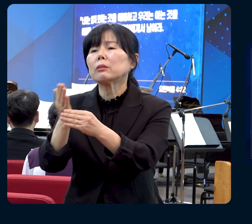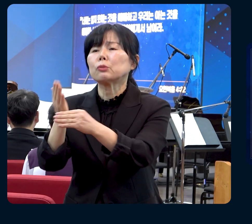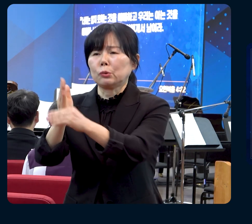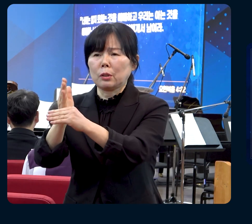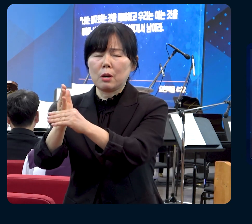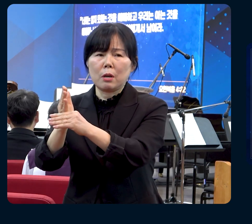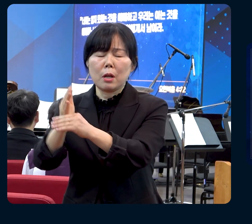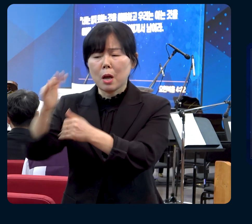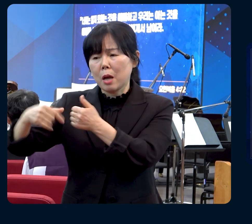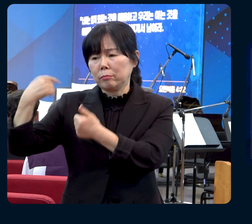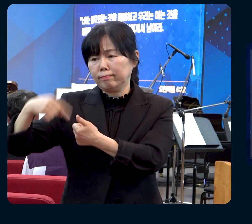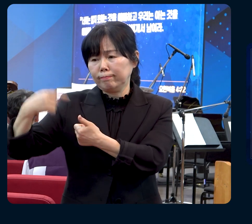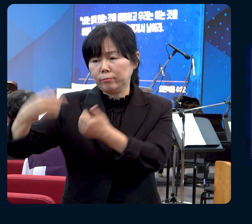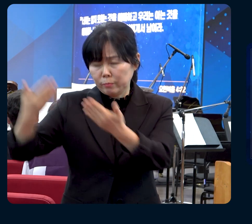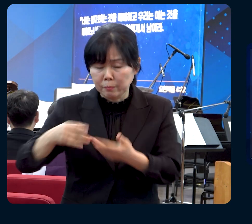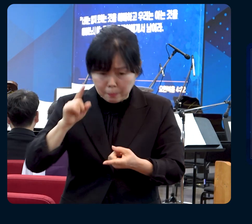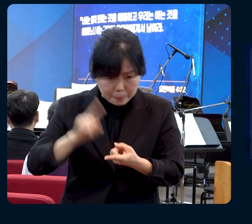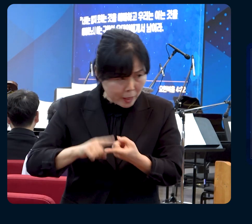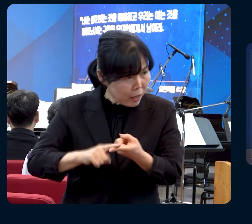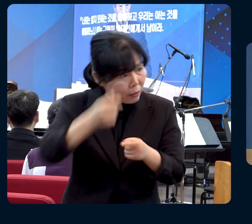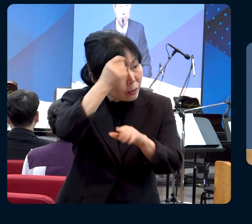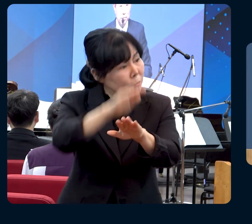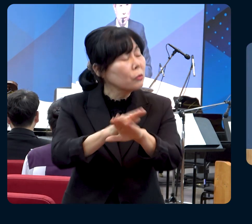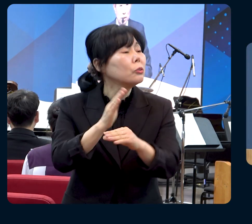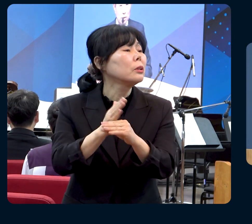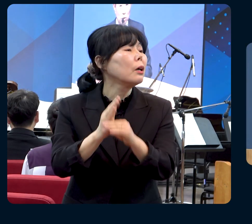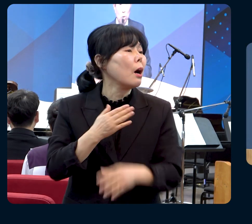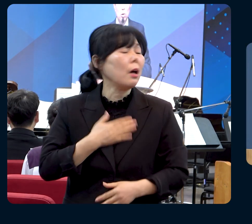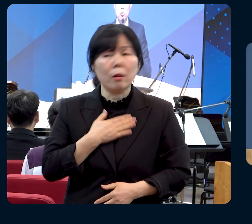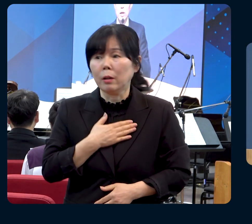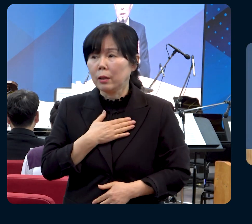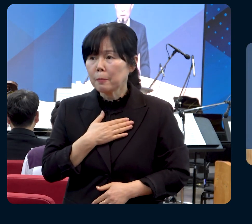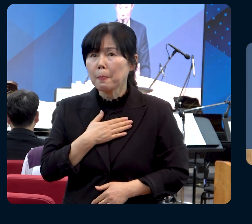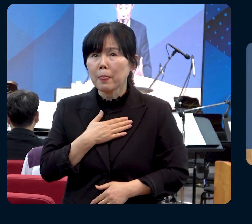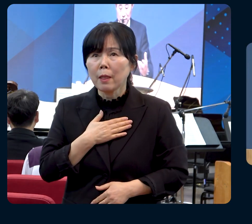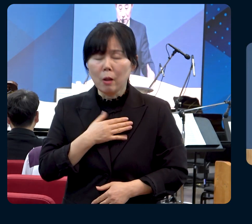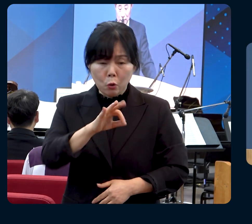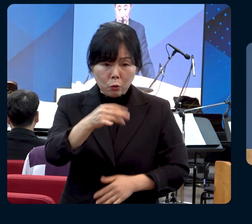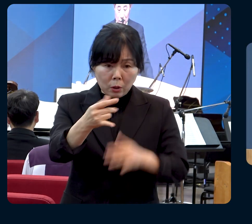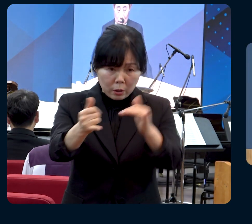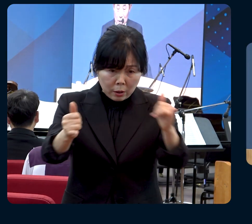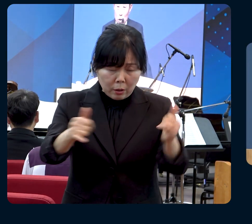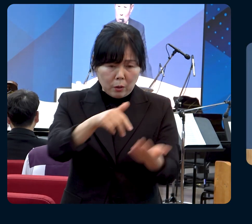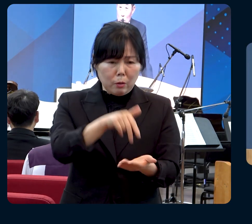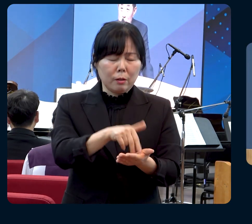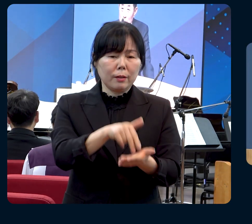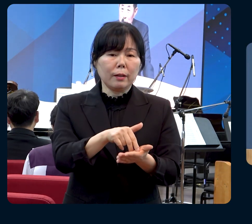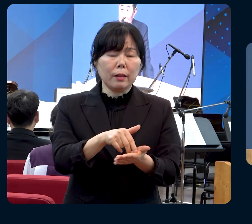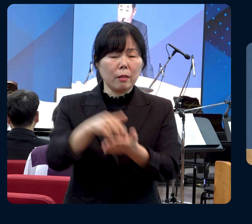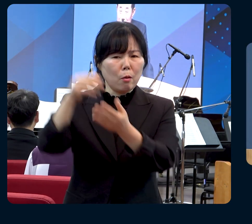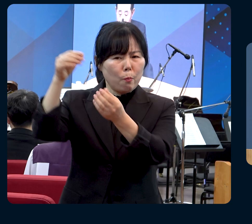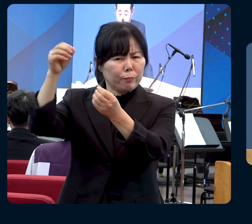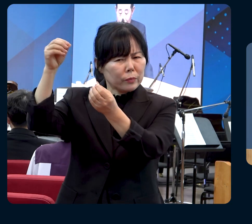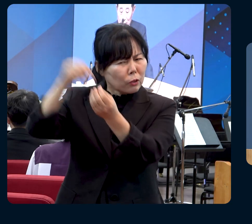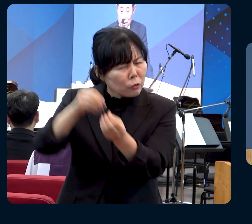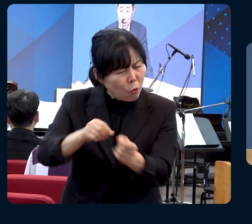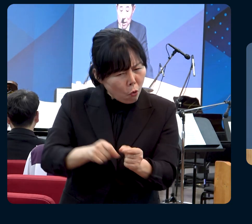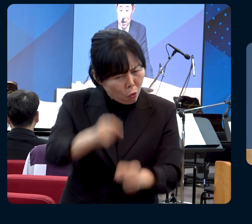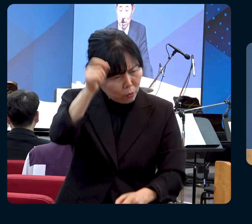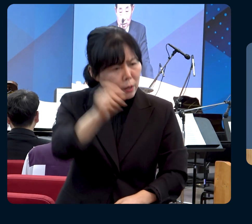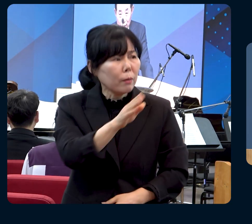하나님의 가르쳐 주신 대로 예배를 한다는 거예요. 적어도 유대인들은 정통성은